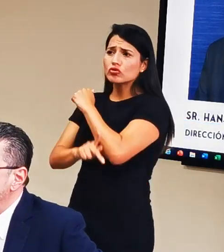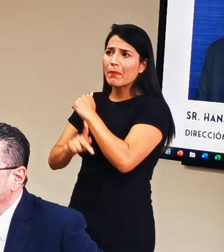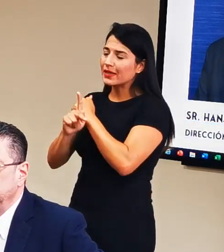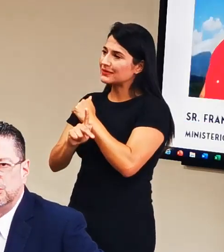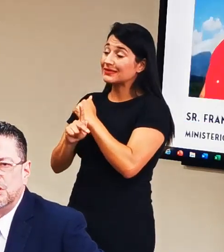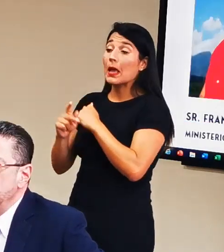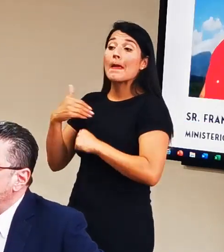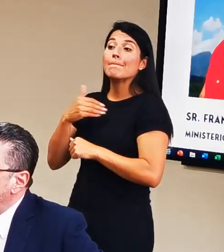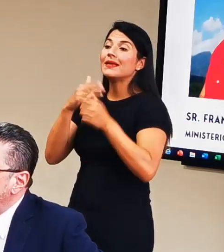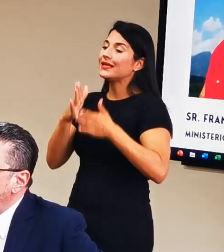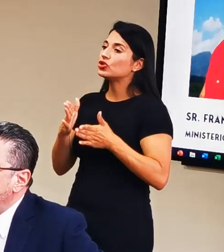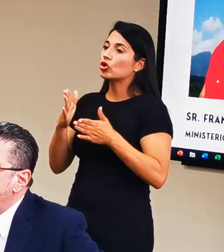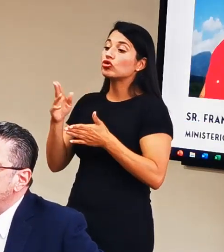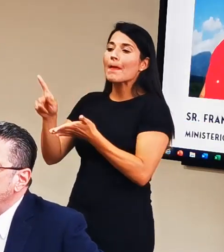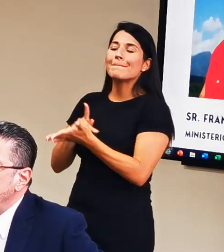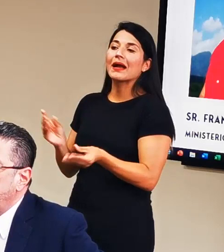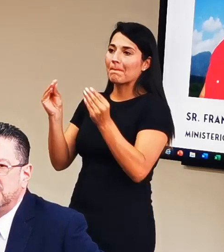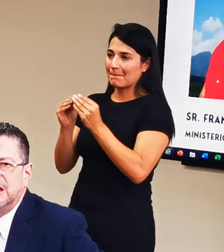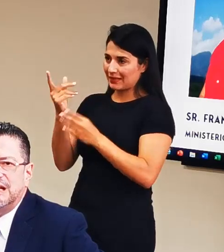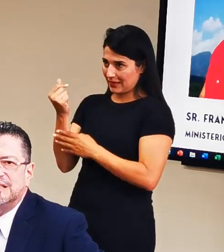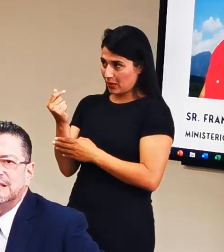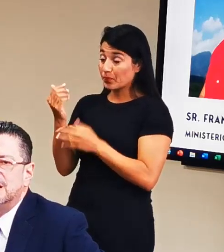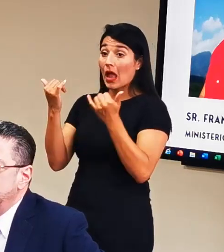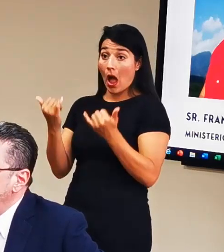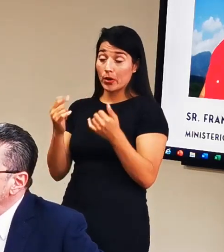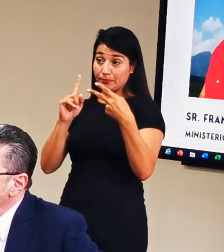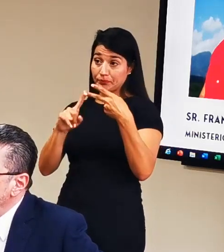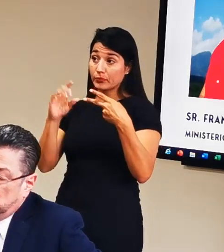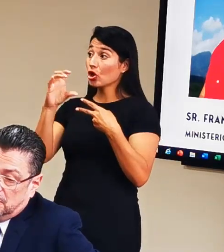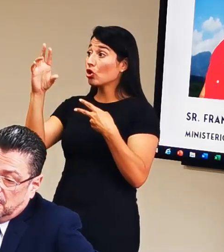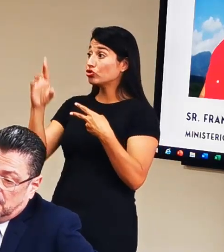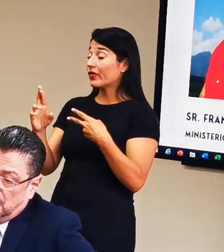más. Segundo, que Costa Rica por razones políticas